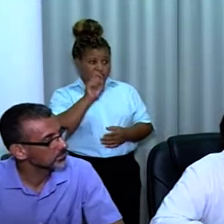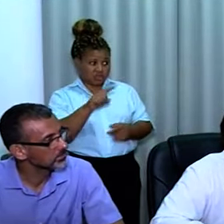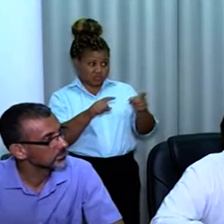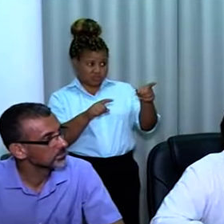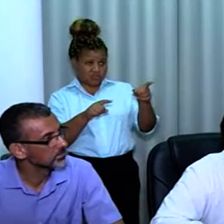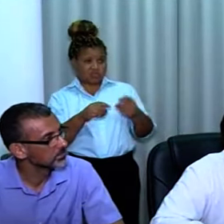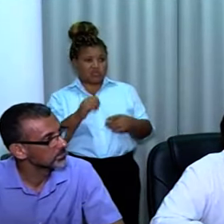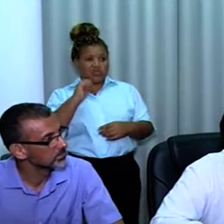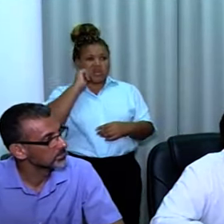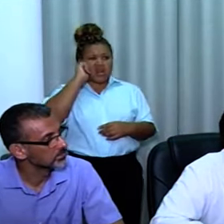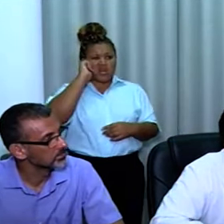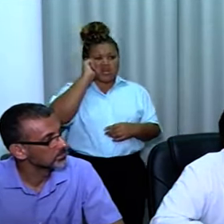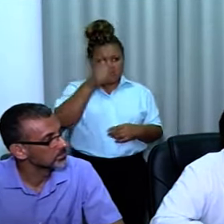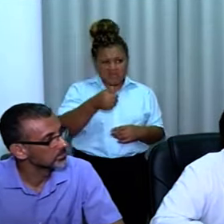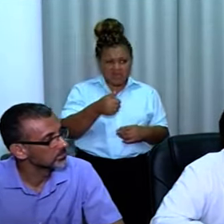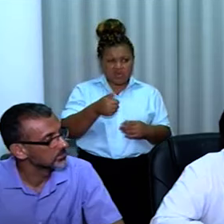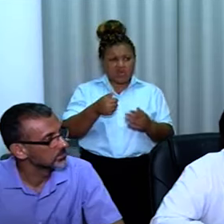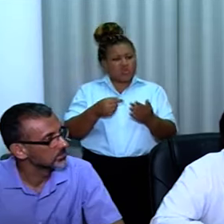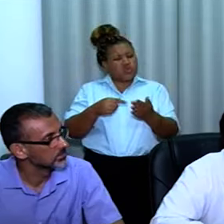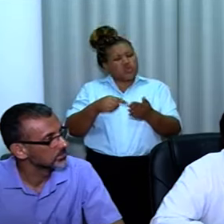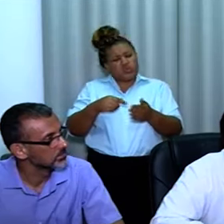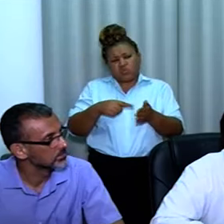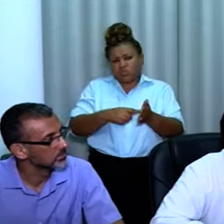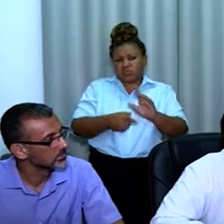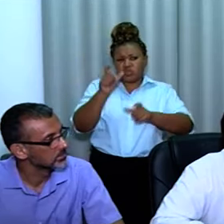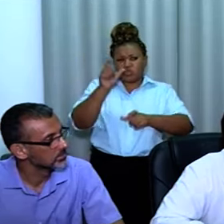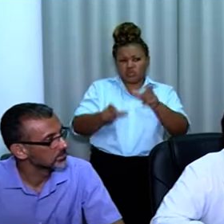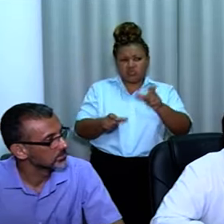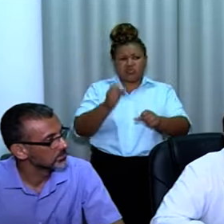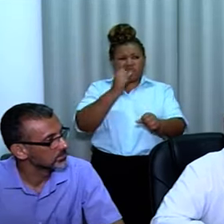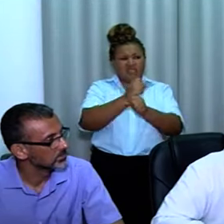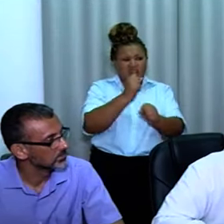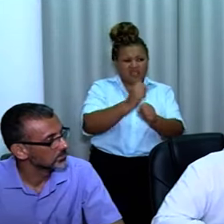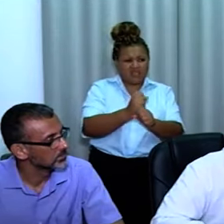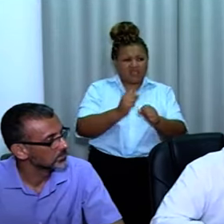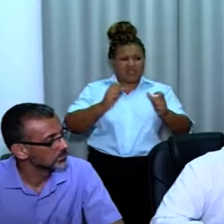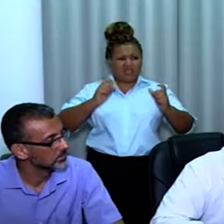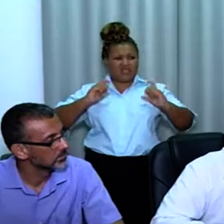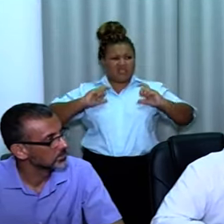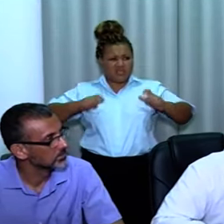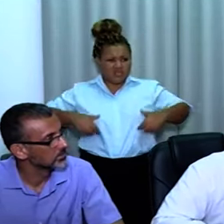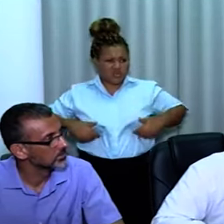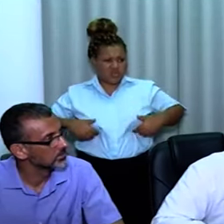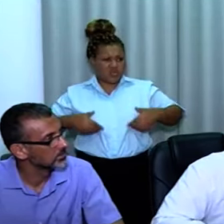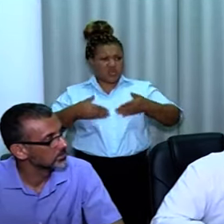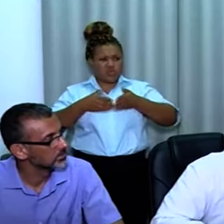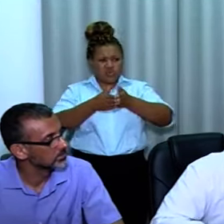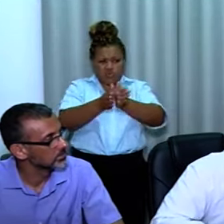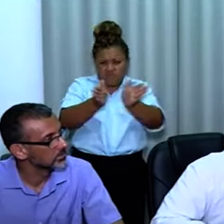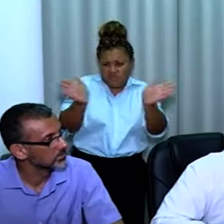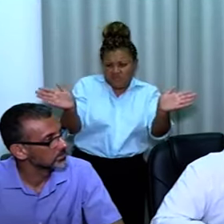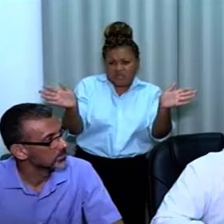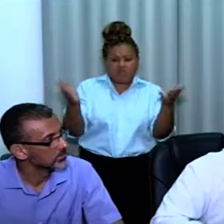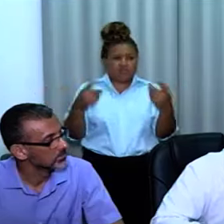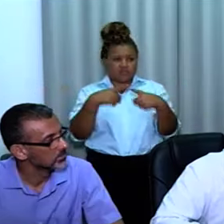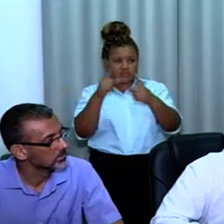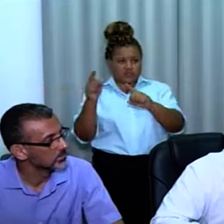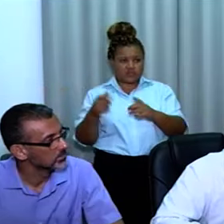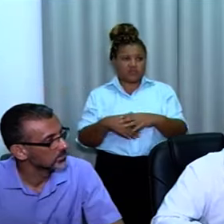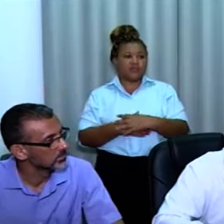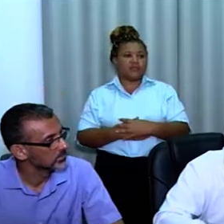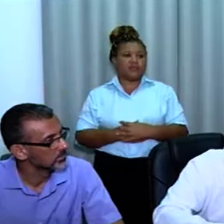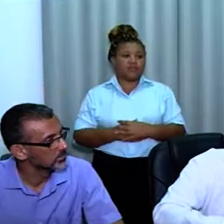l'école quotidien à part international school qui nous n'a pas ni fait fermé. Oui. Ou pas qu'à distraire la vie du monde avant